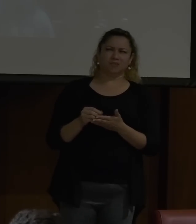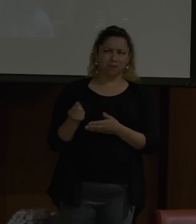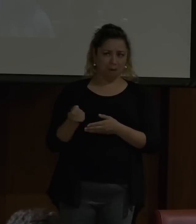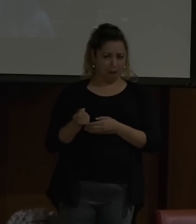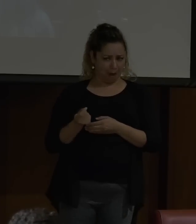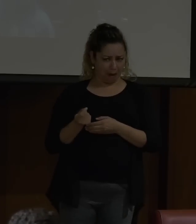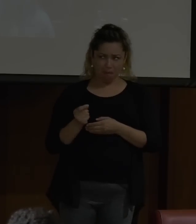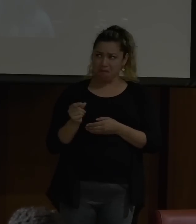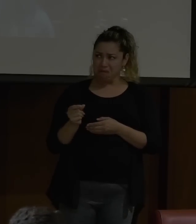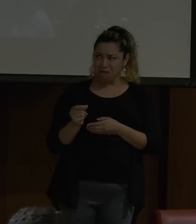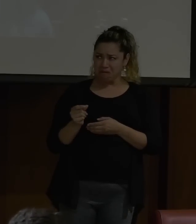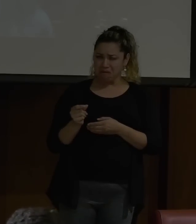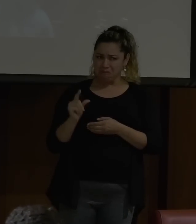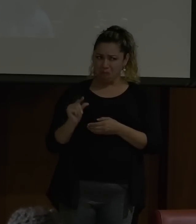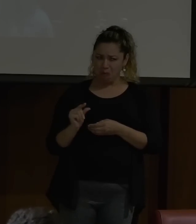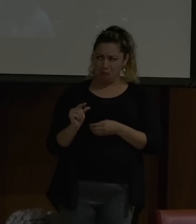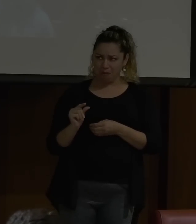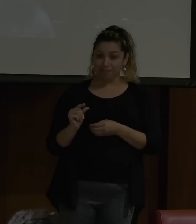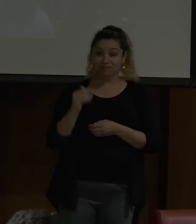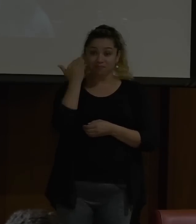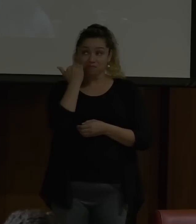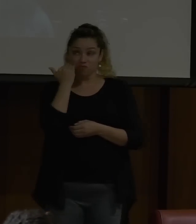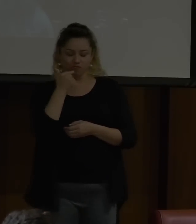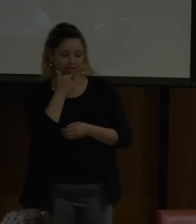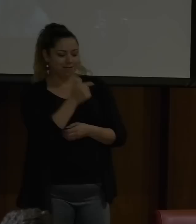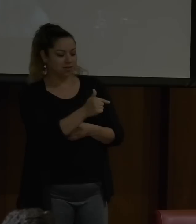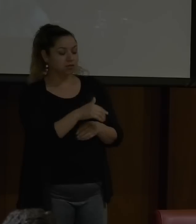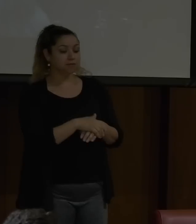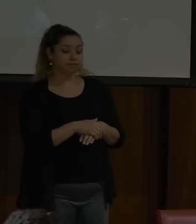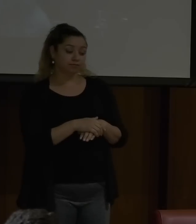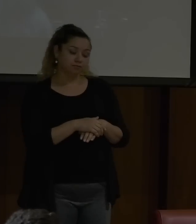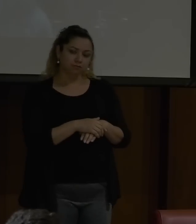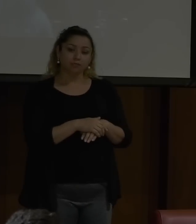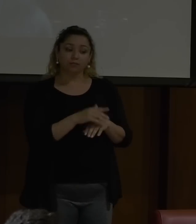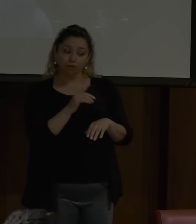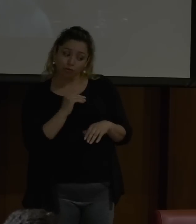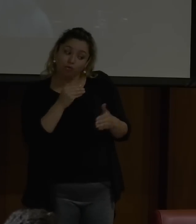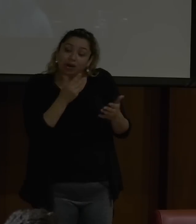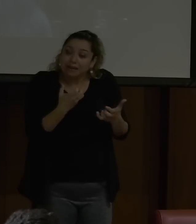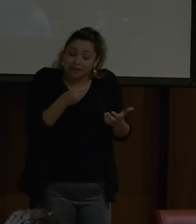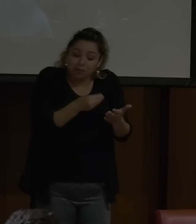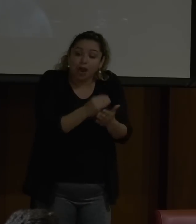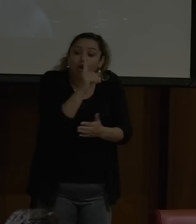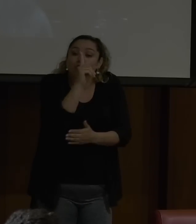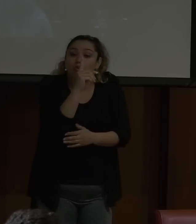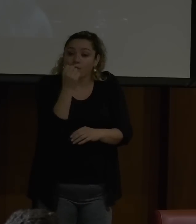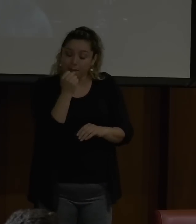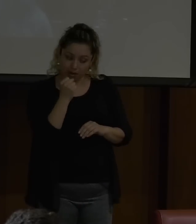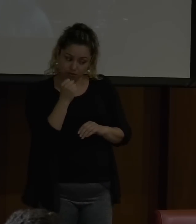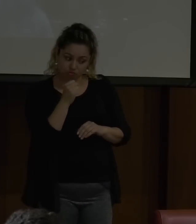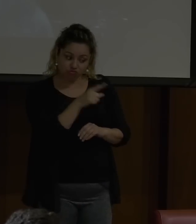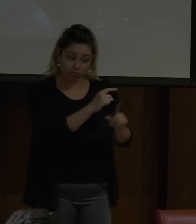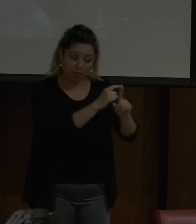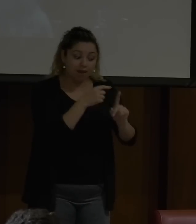poquito. Y dijo la señora Negracia: yo te iba a dar 1 peso, pero no te lo di porque me dijiste